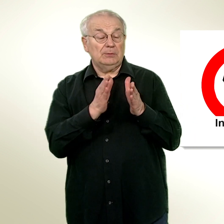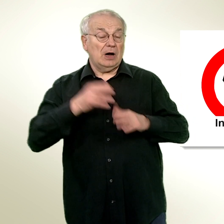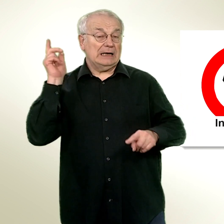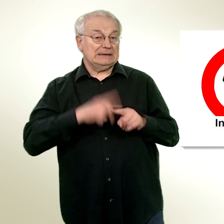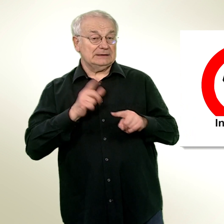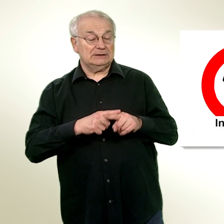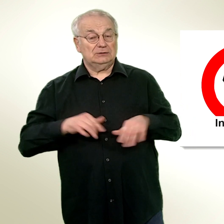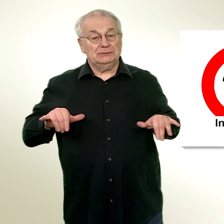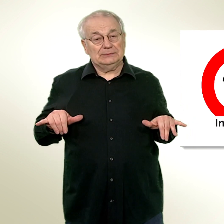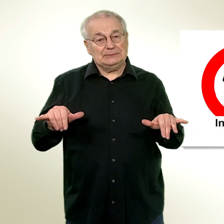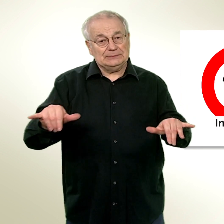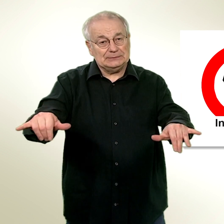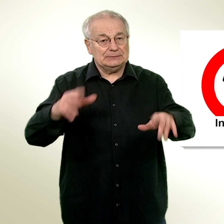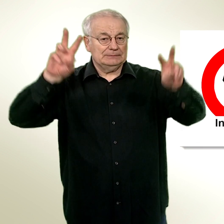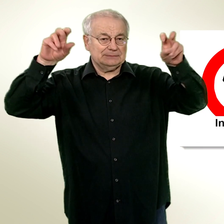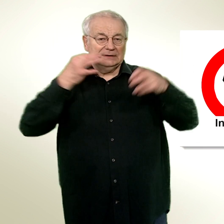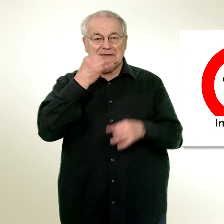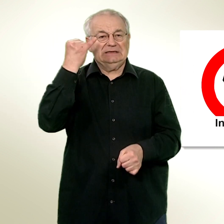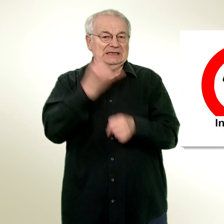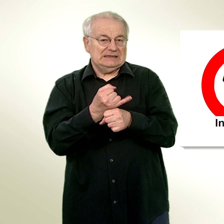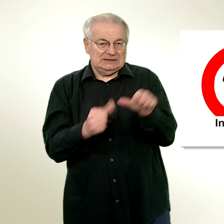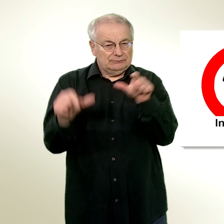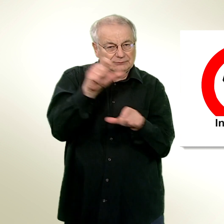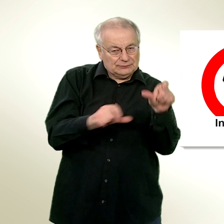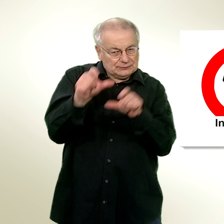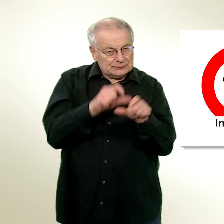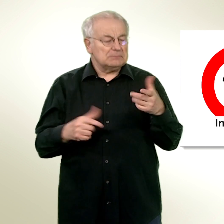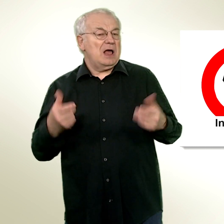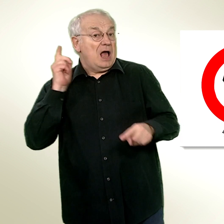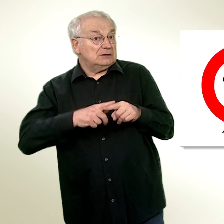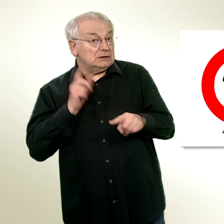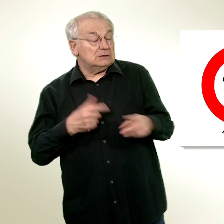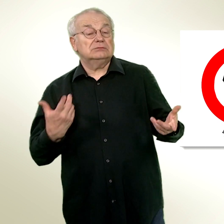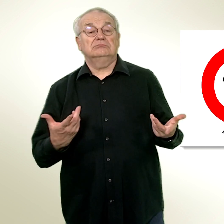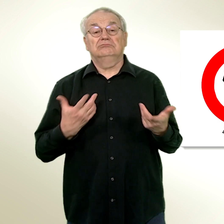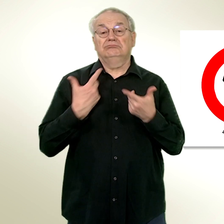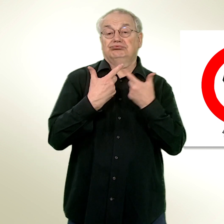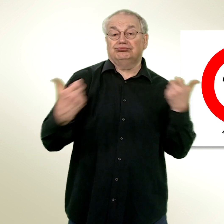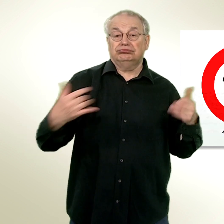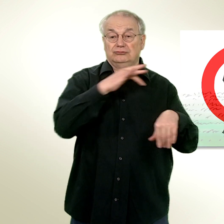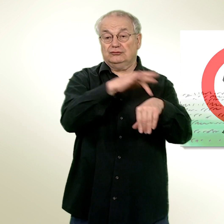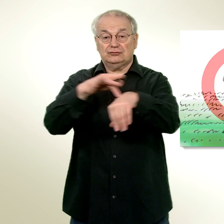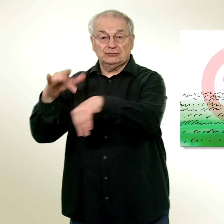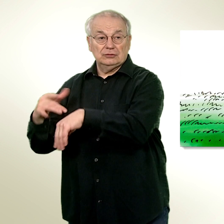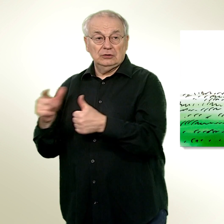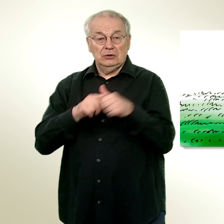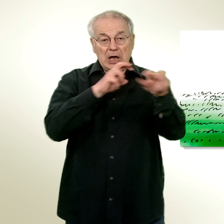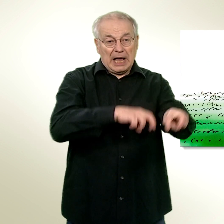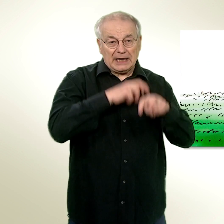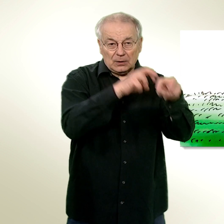des pesticides dits de synthèse. Cette interdiction s'appliquerait à différents domaines. Dans l'agriculture, les